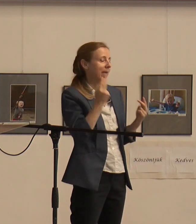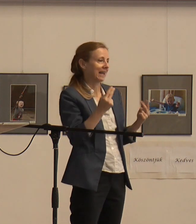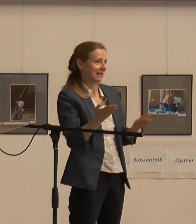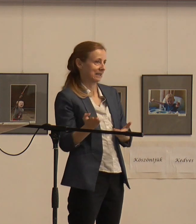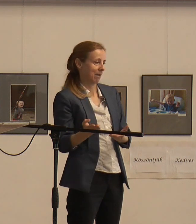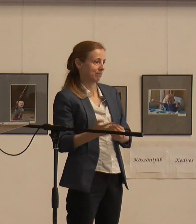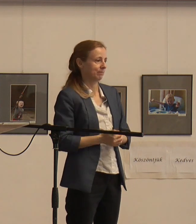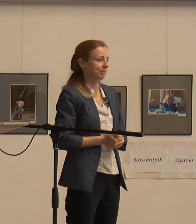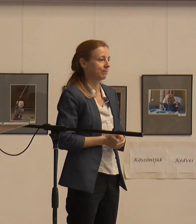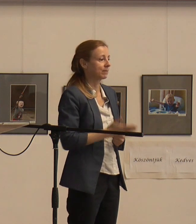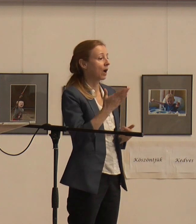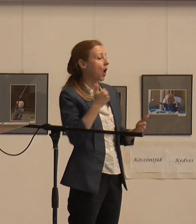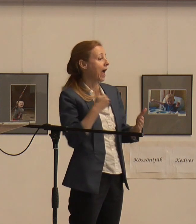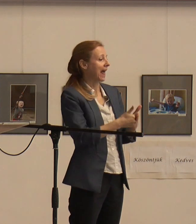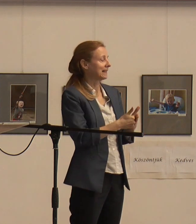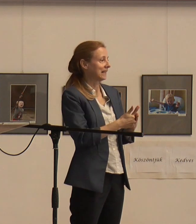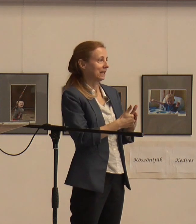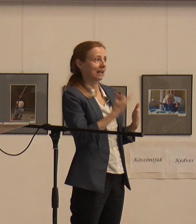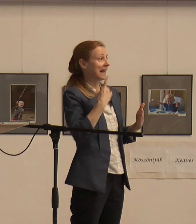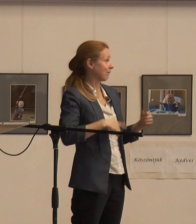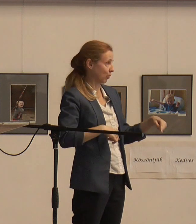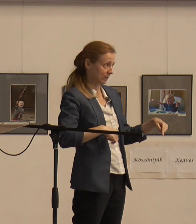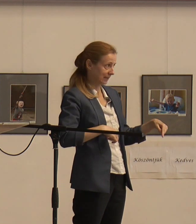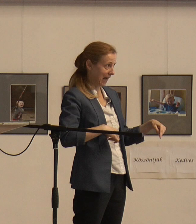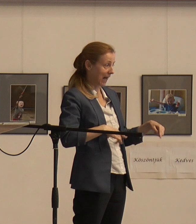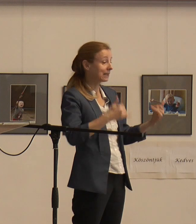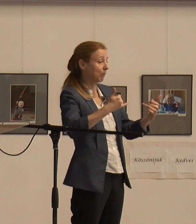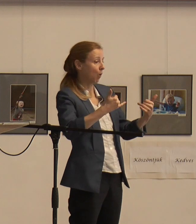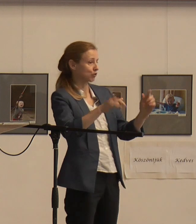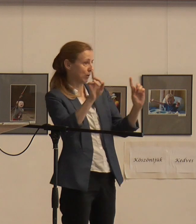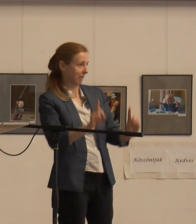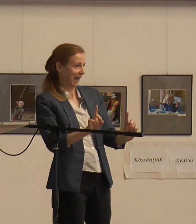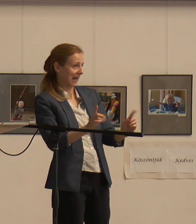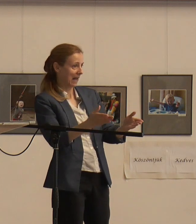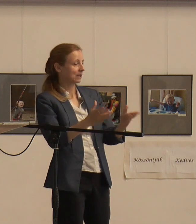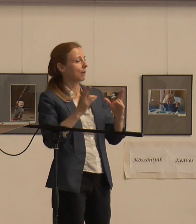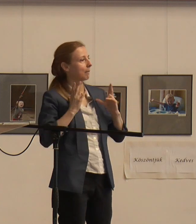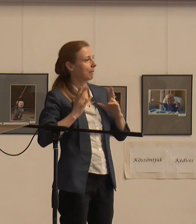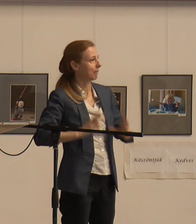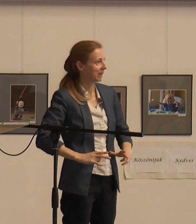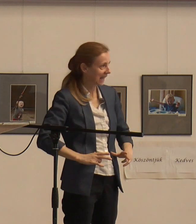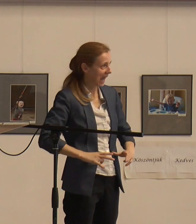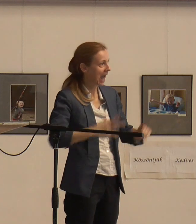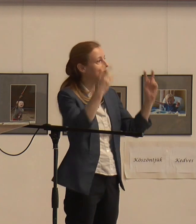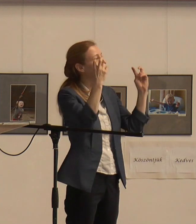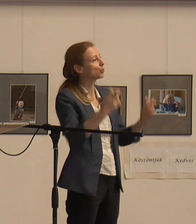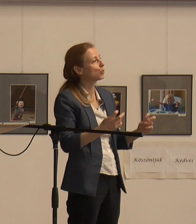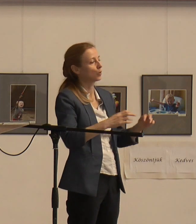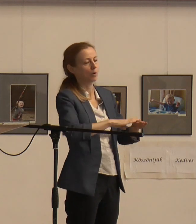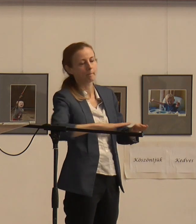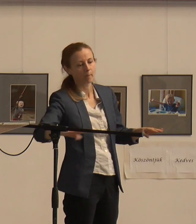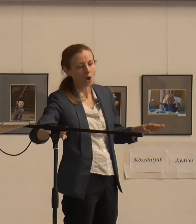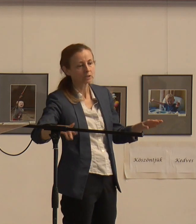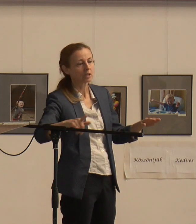Ha eddig nem voltál, de most itt megálltál, Figyelj, ülj a padra, a